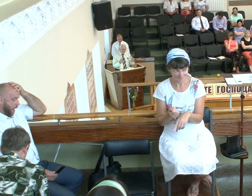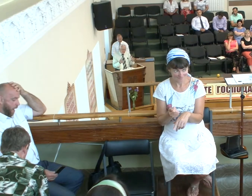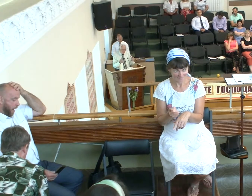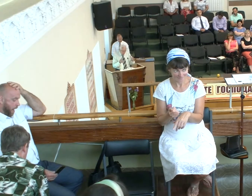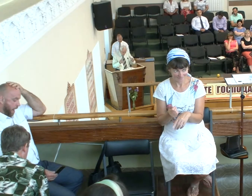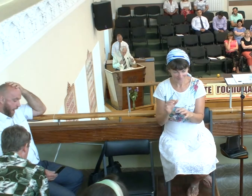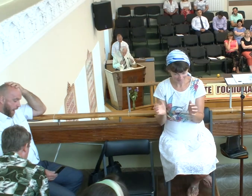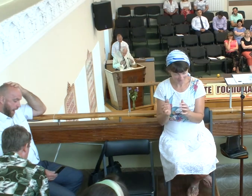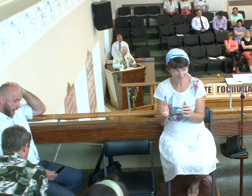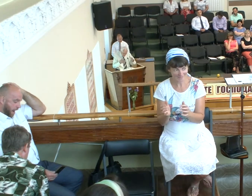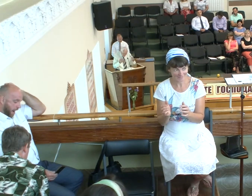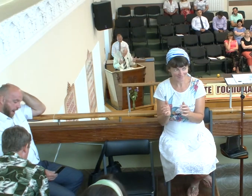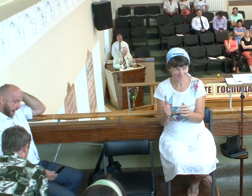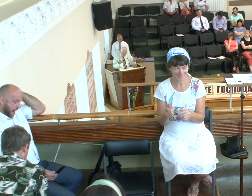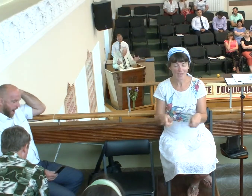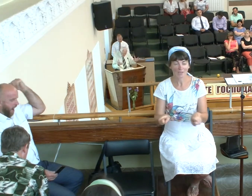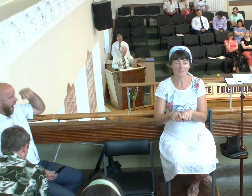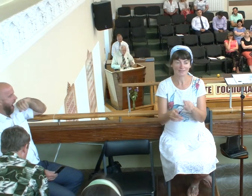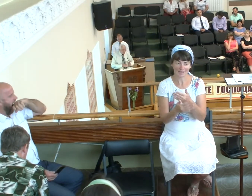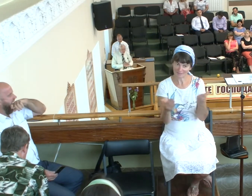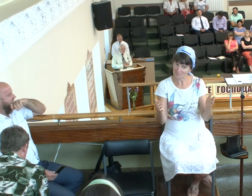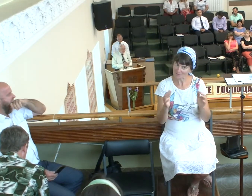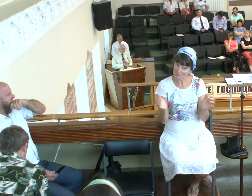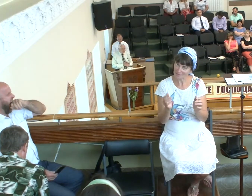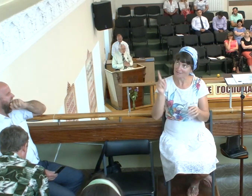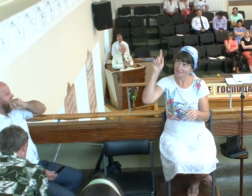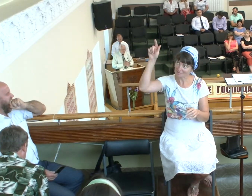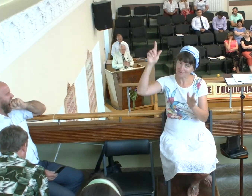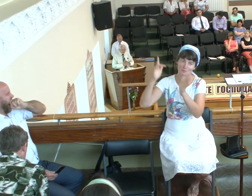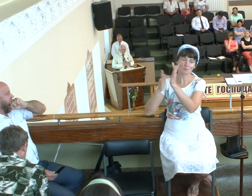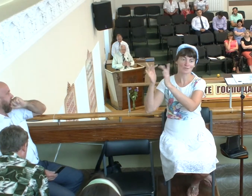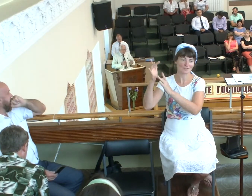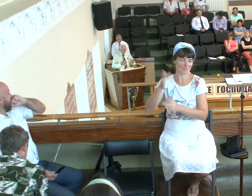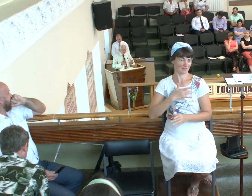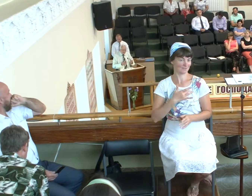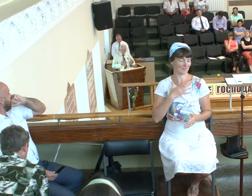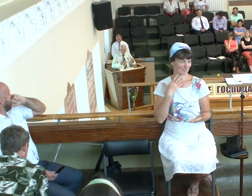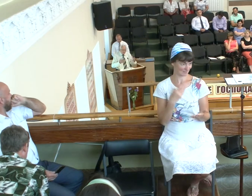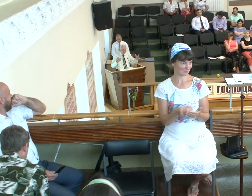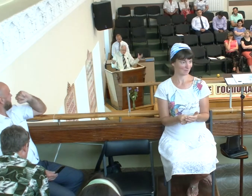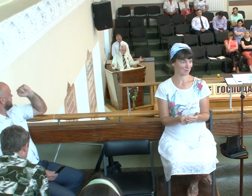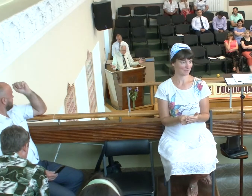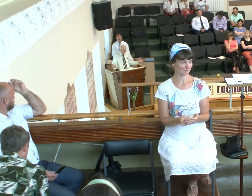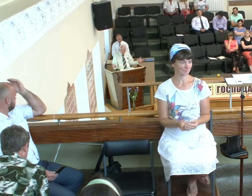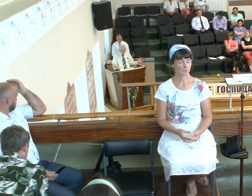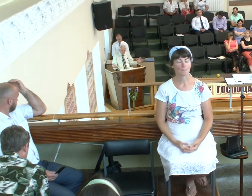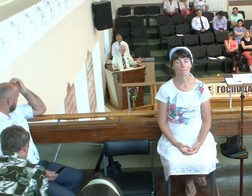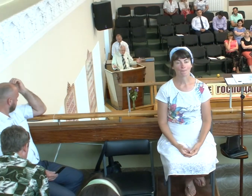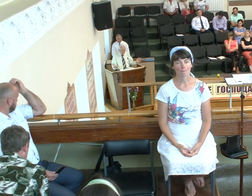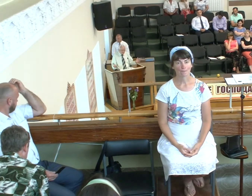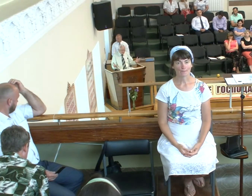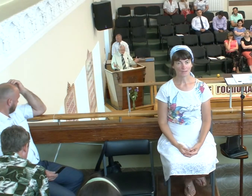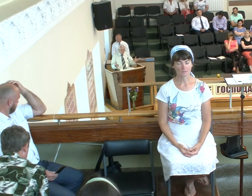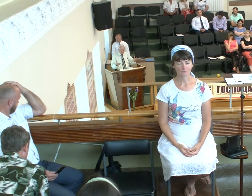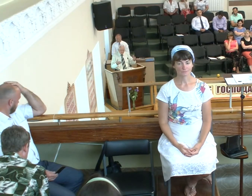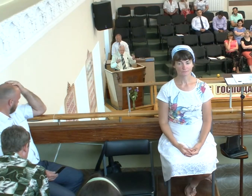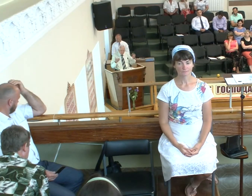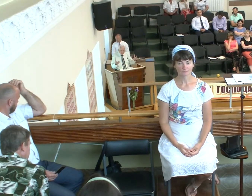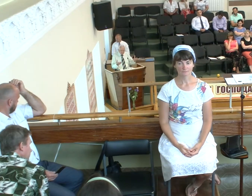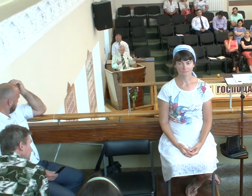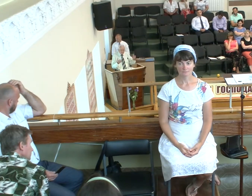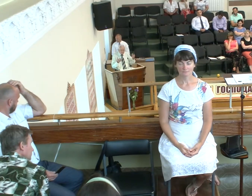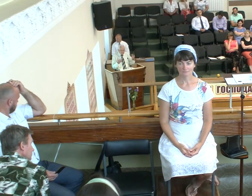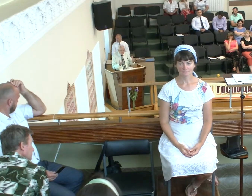должны сегодня не поддаваться духу времени и не терять вот эти добрые взаимоотношения.